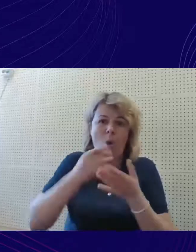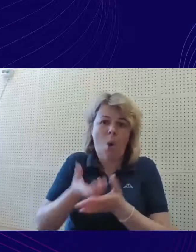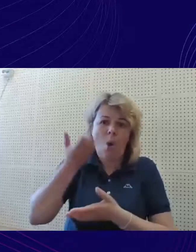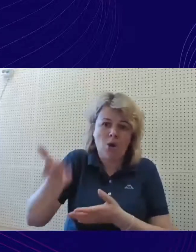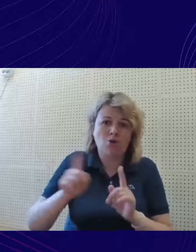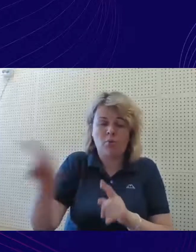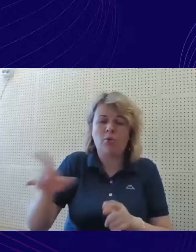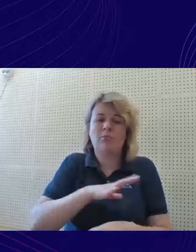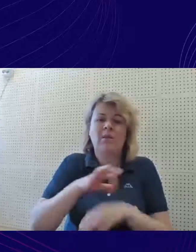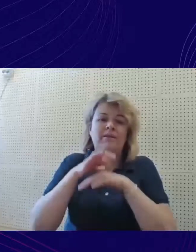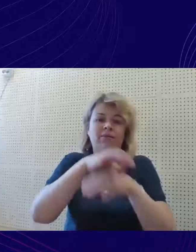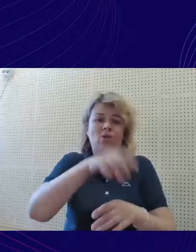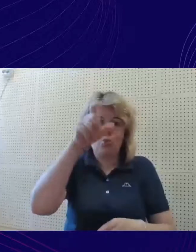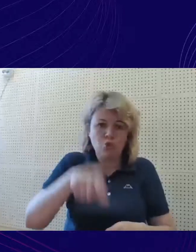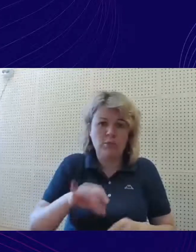это